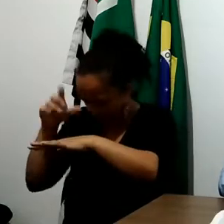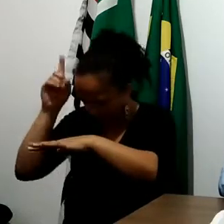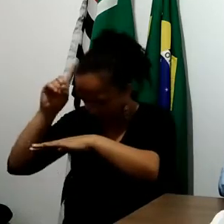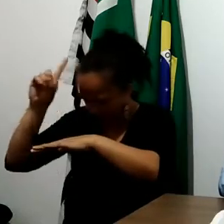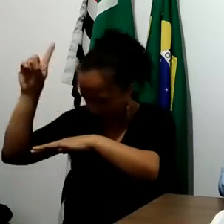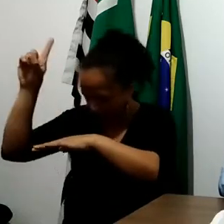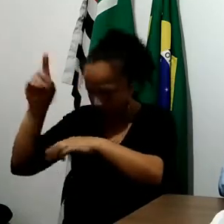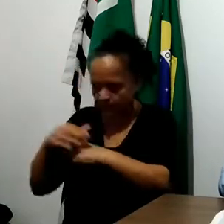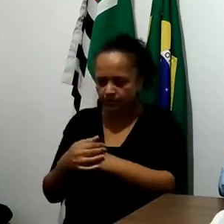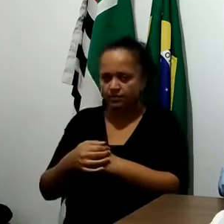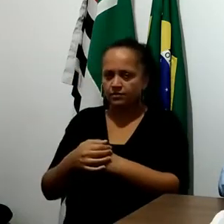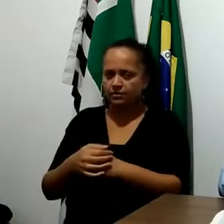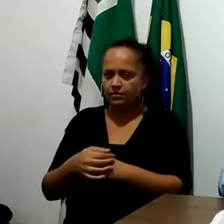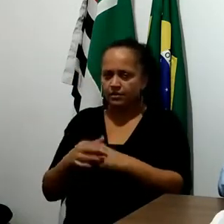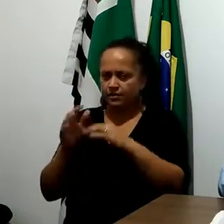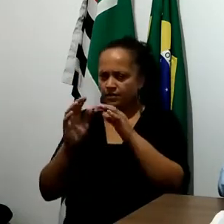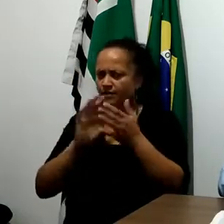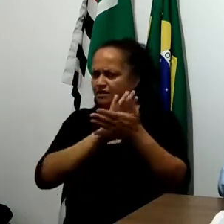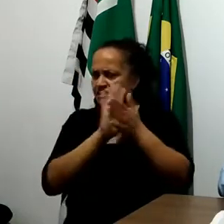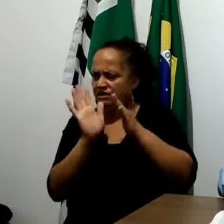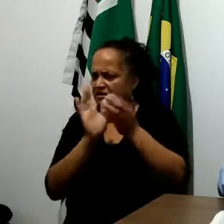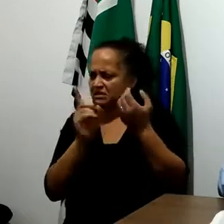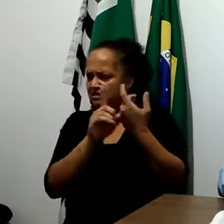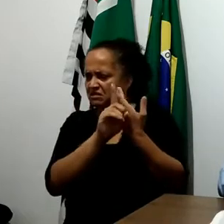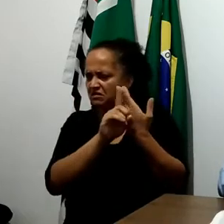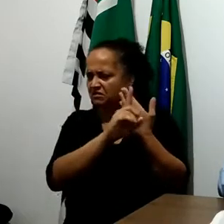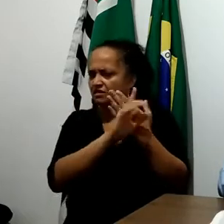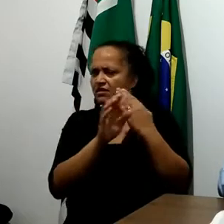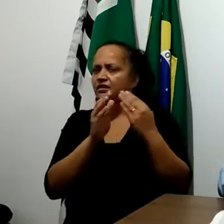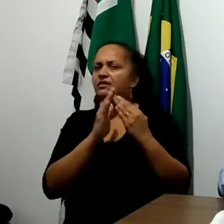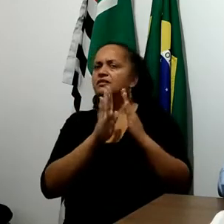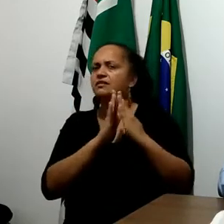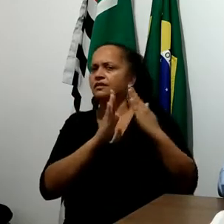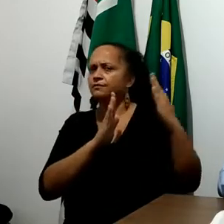mas resisti ao diabo, e ele fugirá de vós.